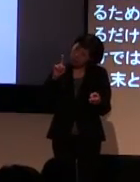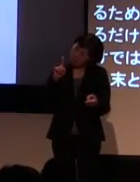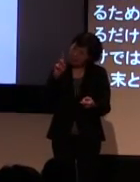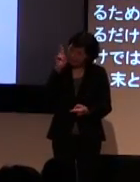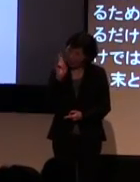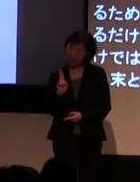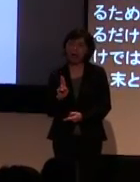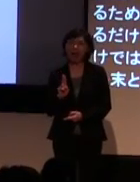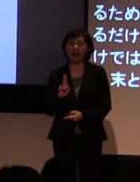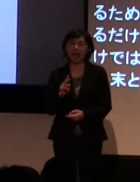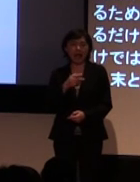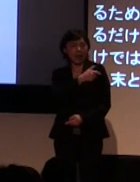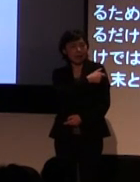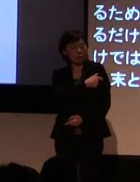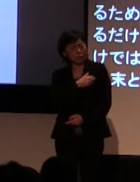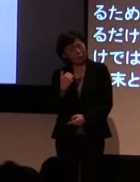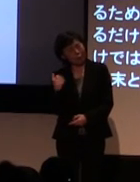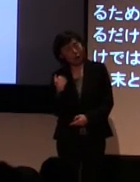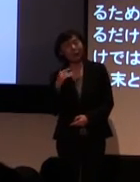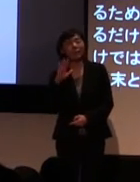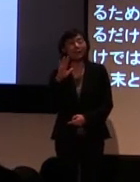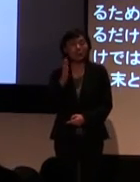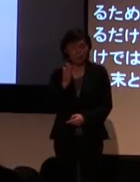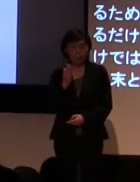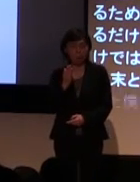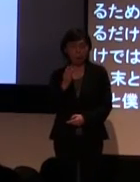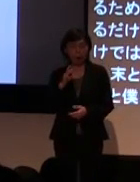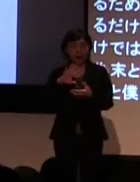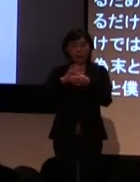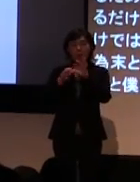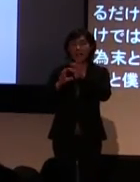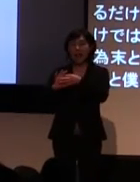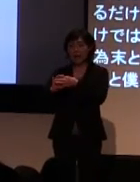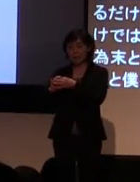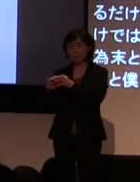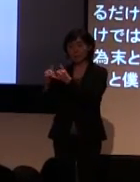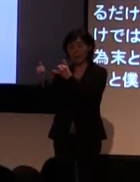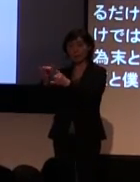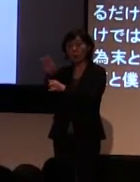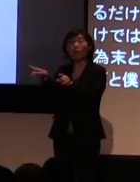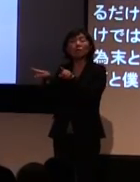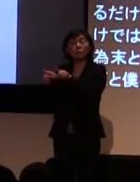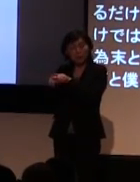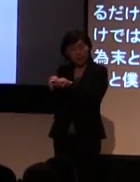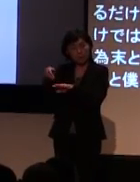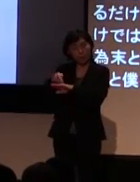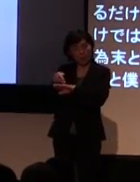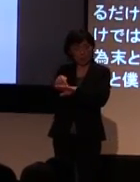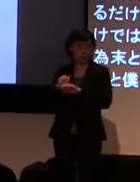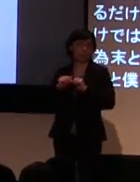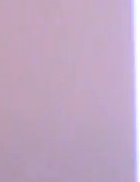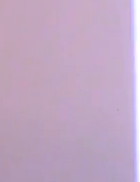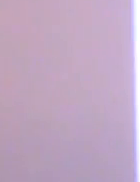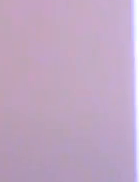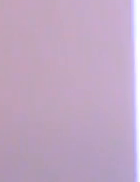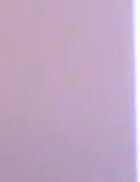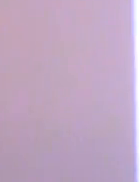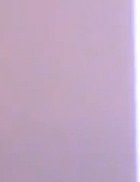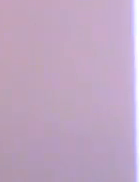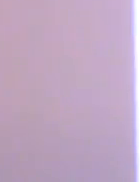わからないです。まあ、一つパラリンピアンと今一緒にトレーニングをしているので、まあ、そういう彼らと一緒に過ごした、それから気づいたこと